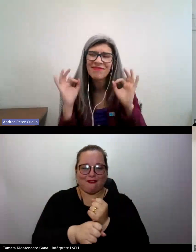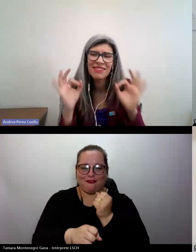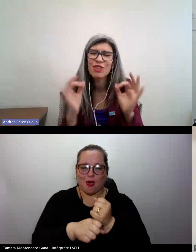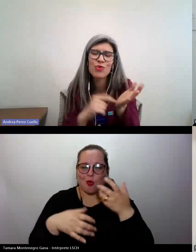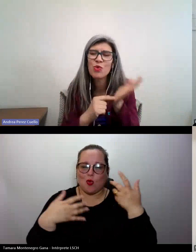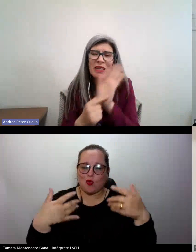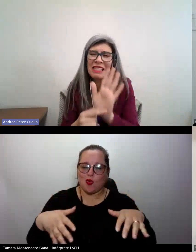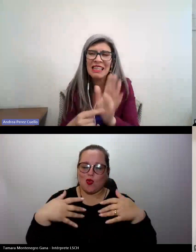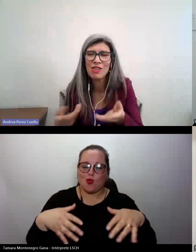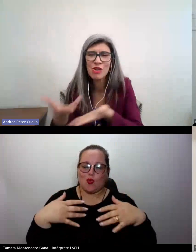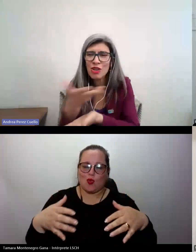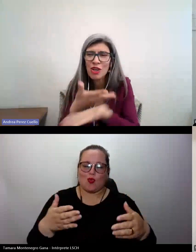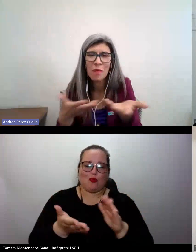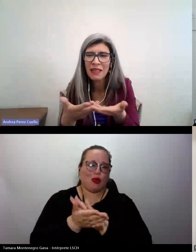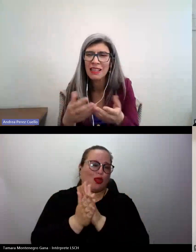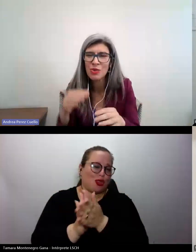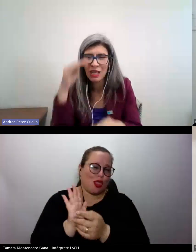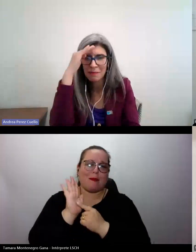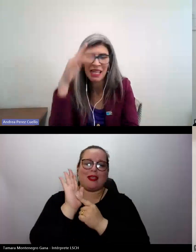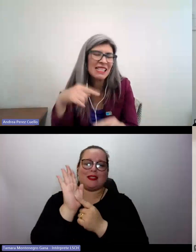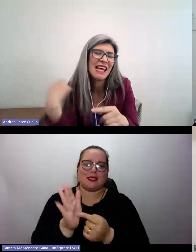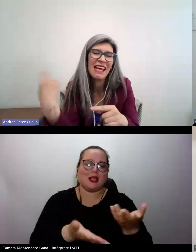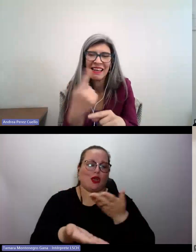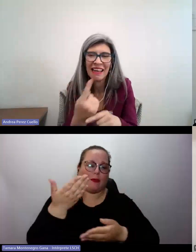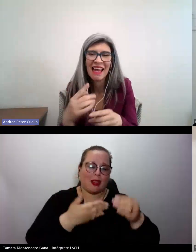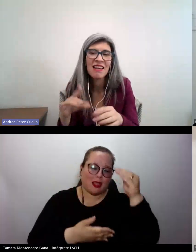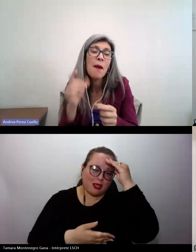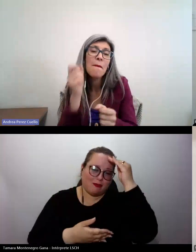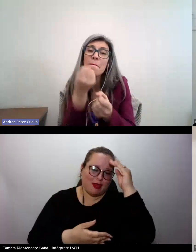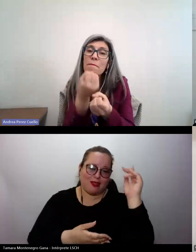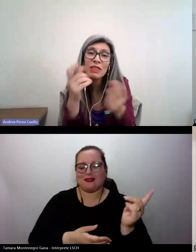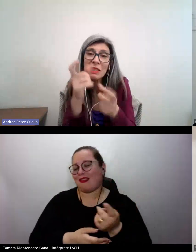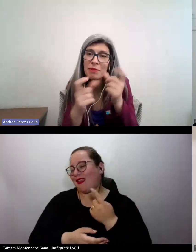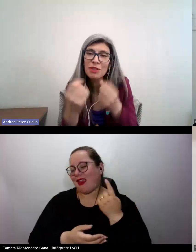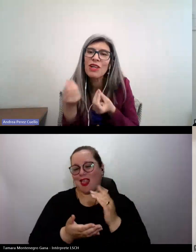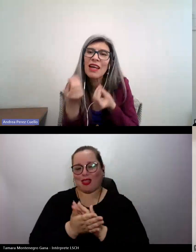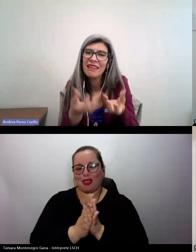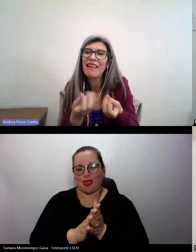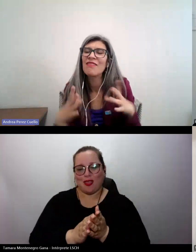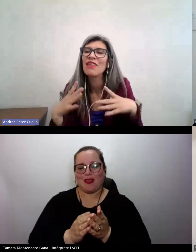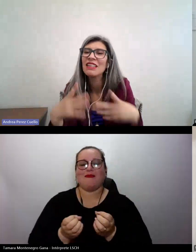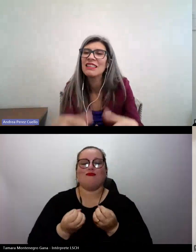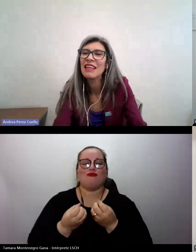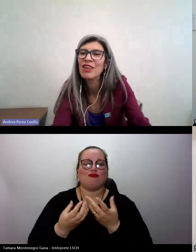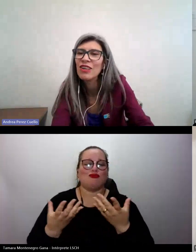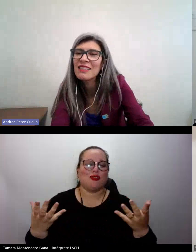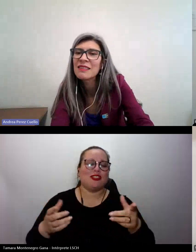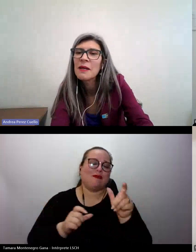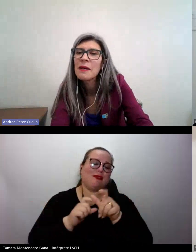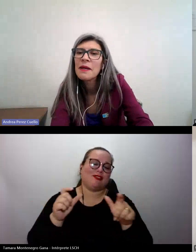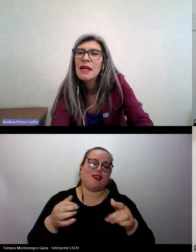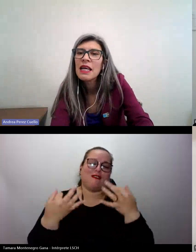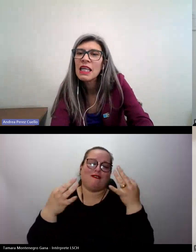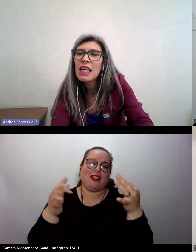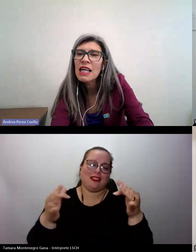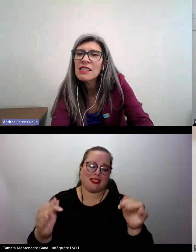por su presentación y compartir sus experiencias en general. Muchas personas están felicitándolas y hacían